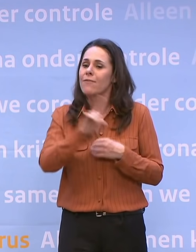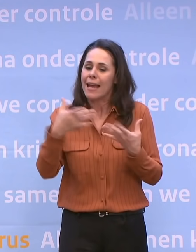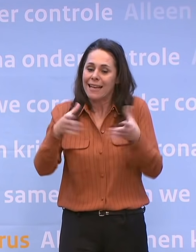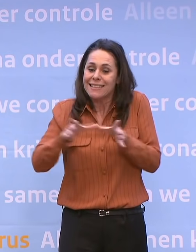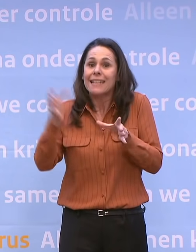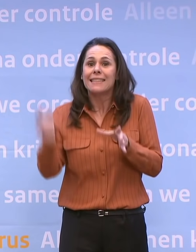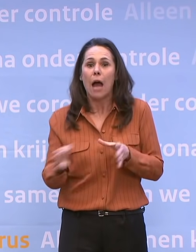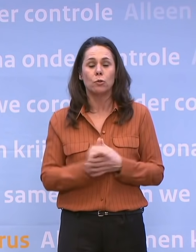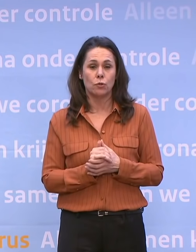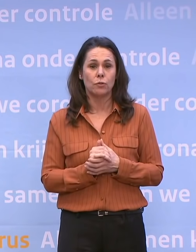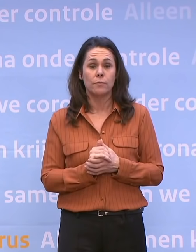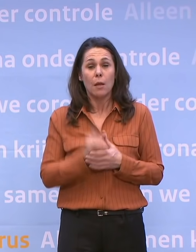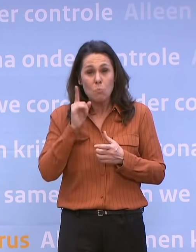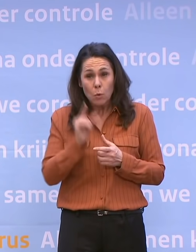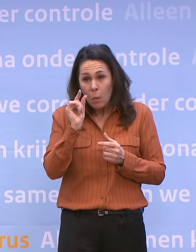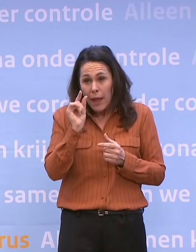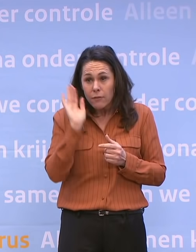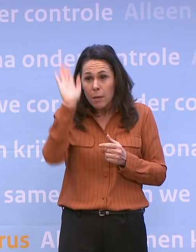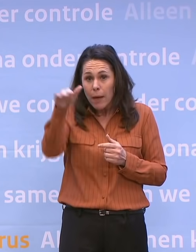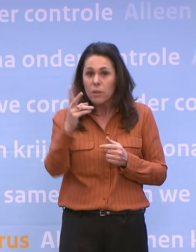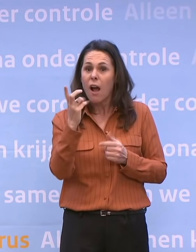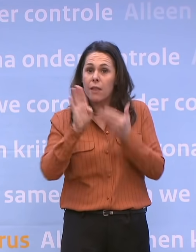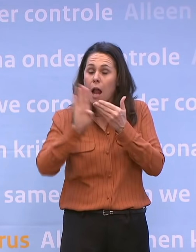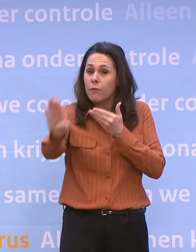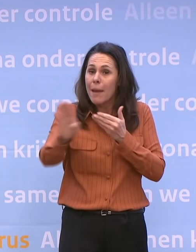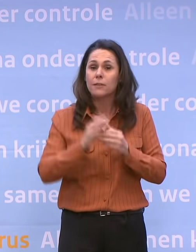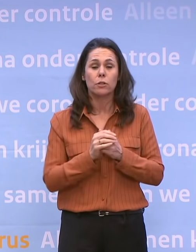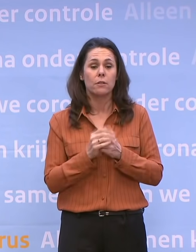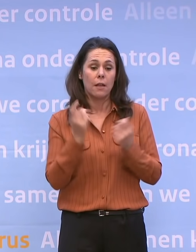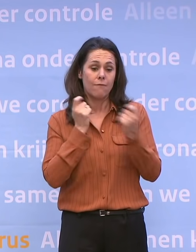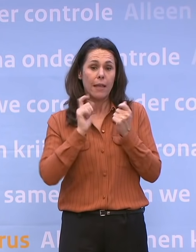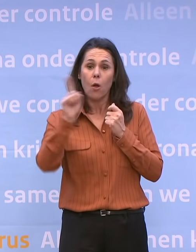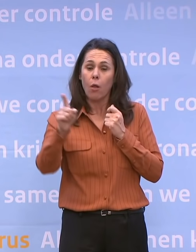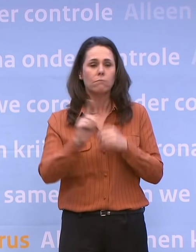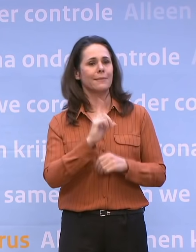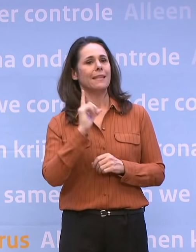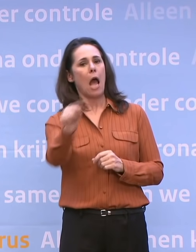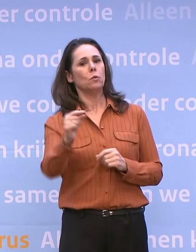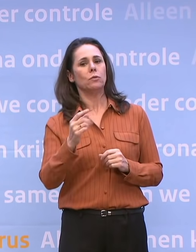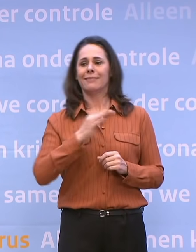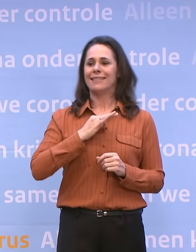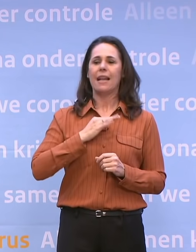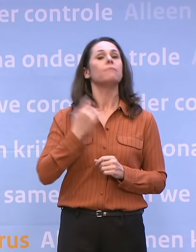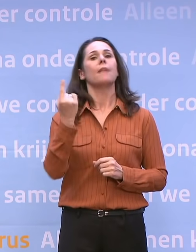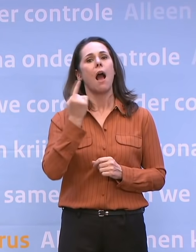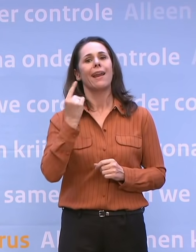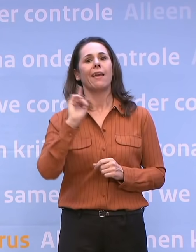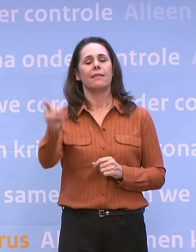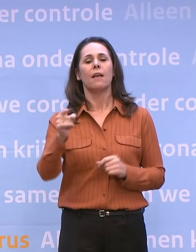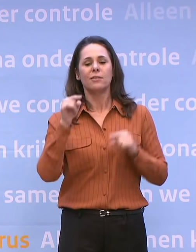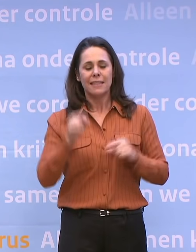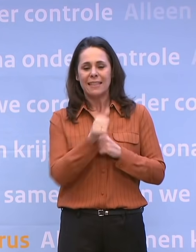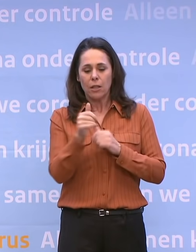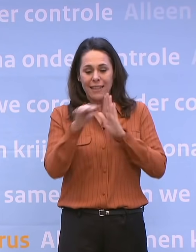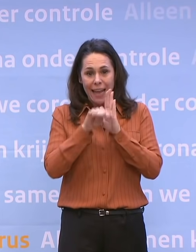thuis. Moet je toch even de straat op, 1,5 meter afstand houden. Naar de winkel, dat is geen uitje, dat doe je in je eentje. Als je aan al die dingen houdt, dan help